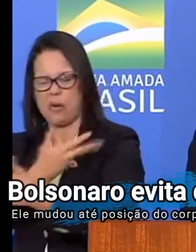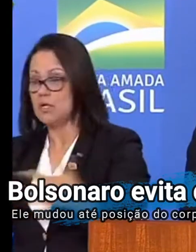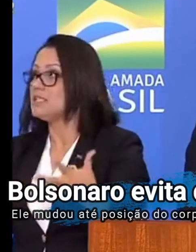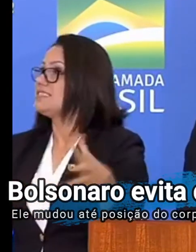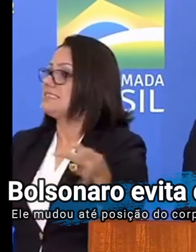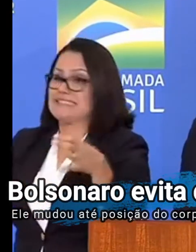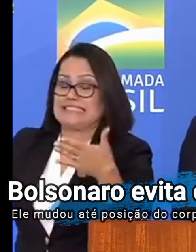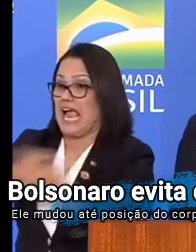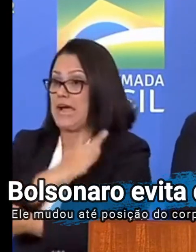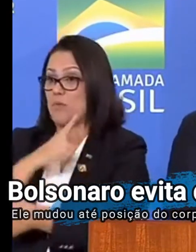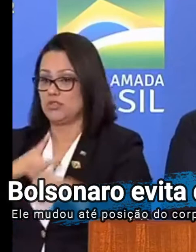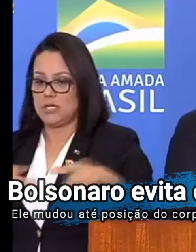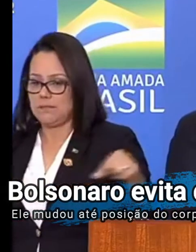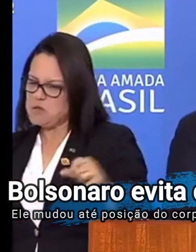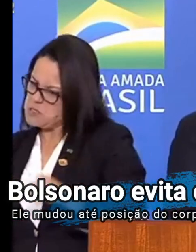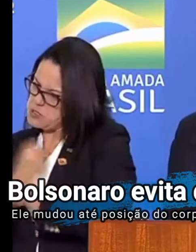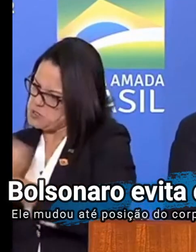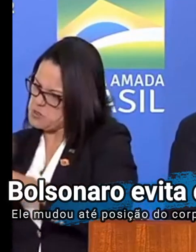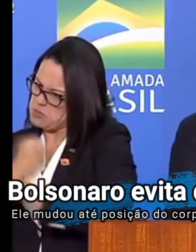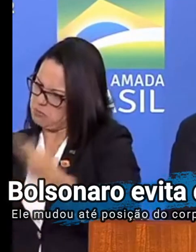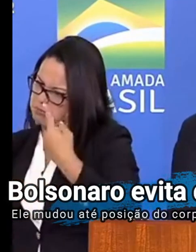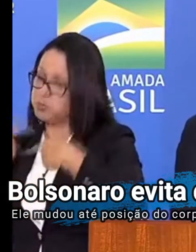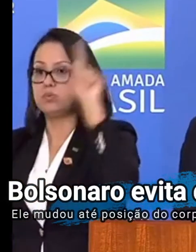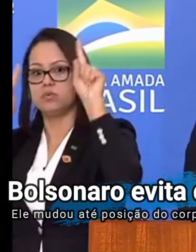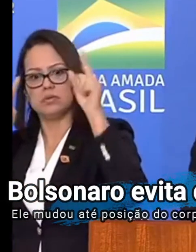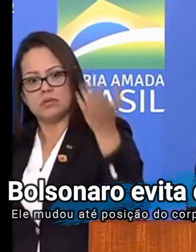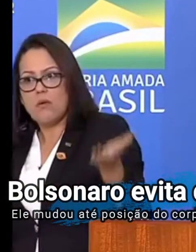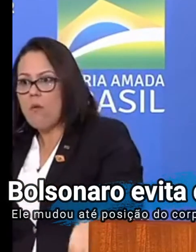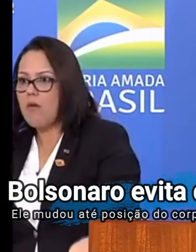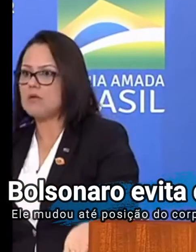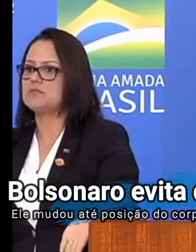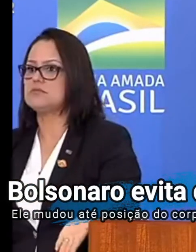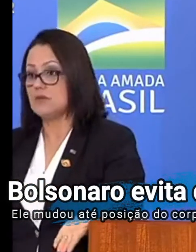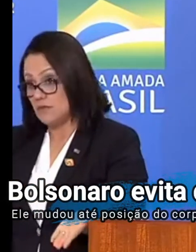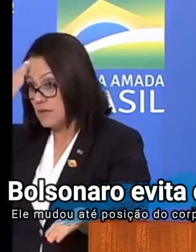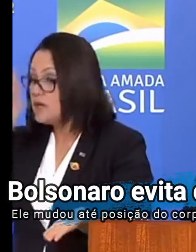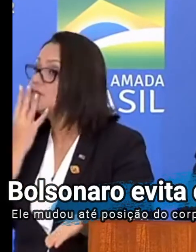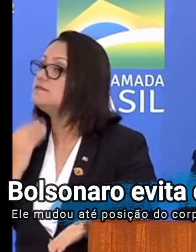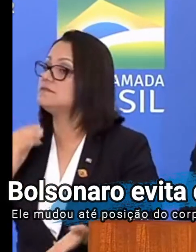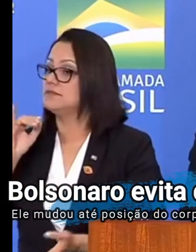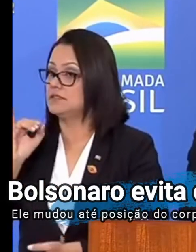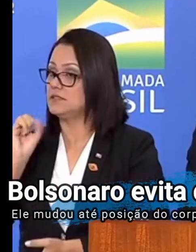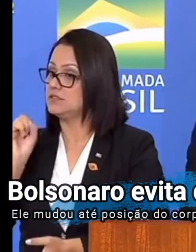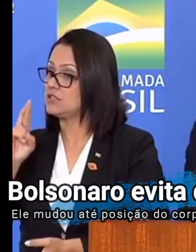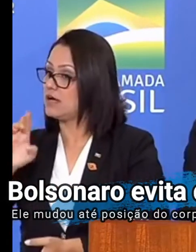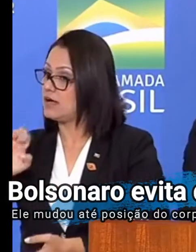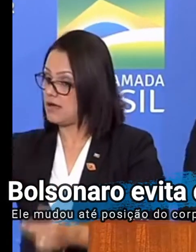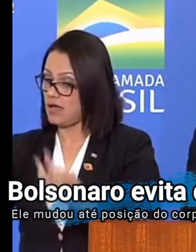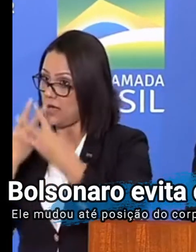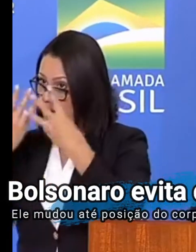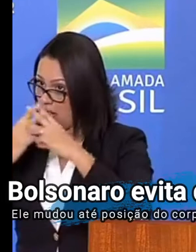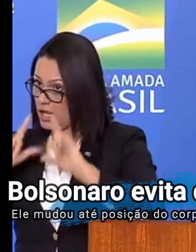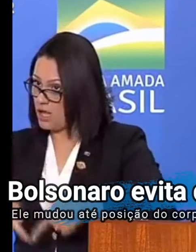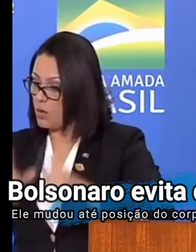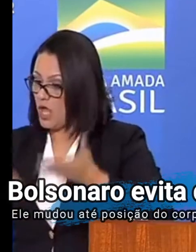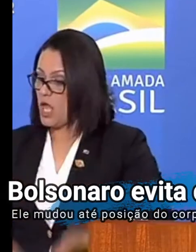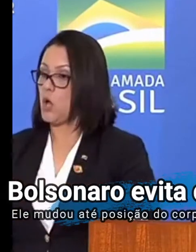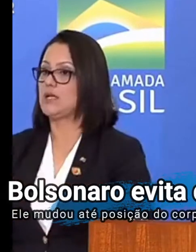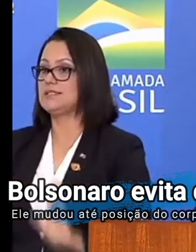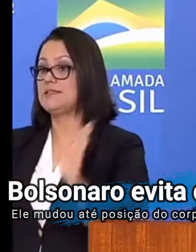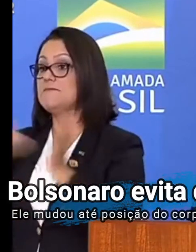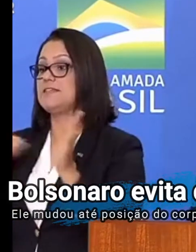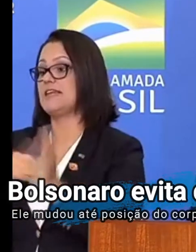olha o exemplo de israel nascido no final na verdade né fisicamente nasce no final da década de